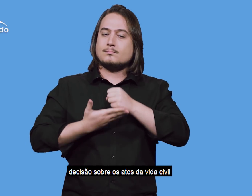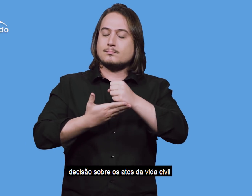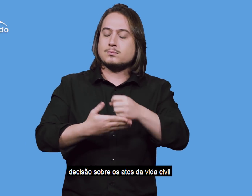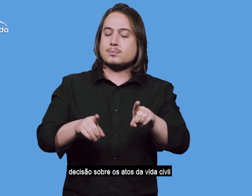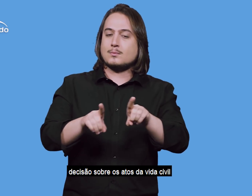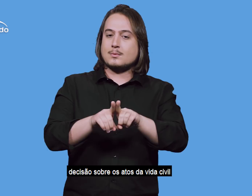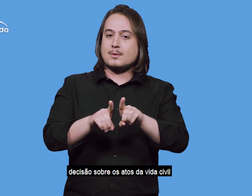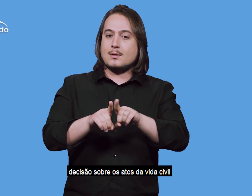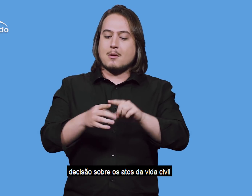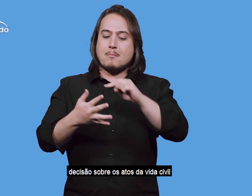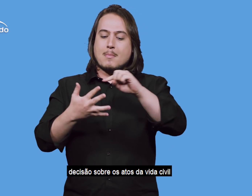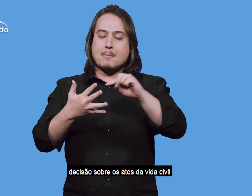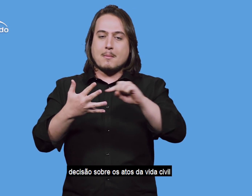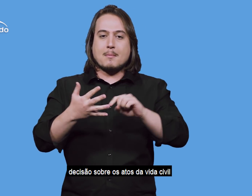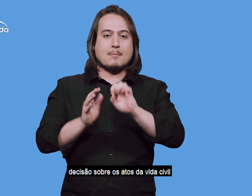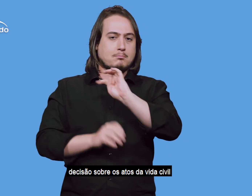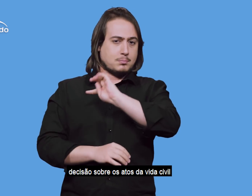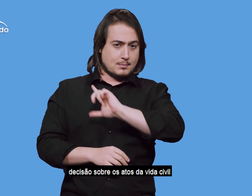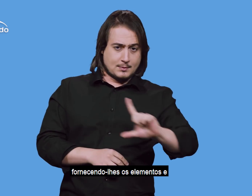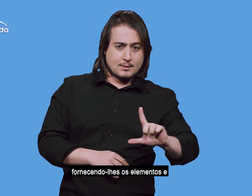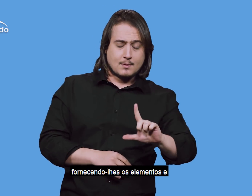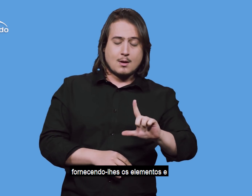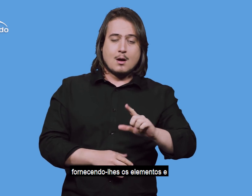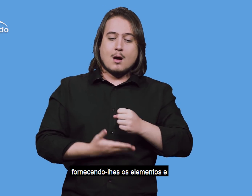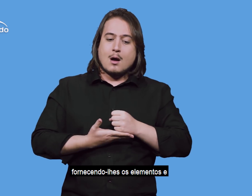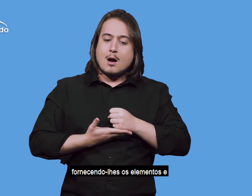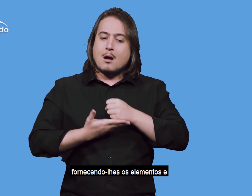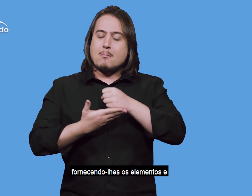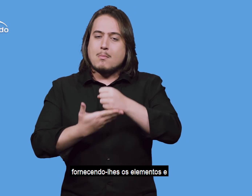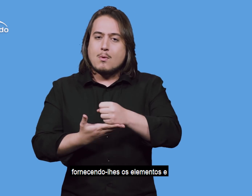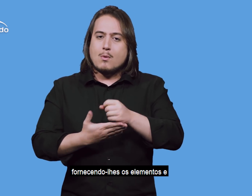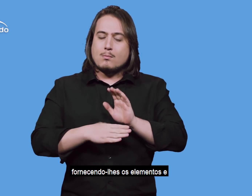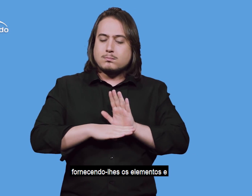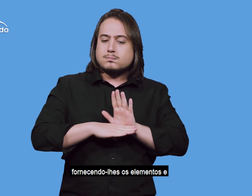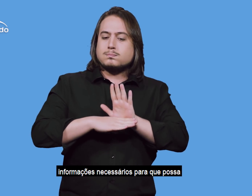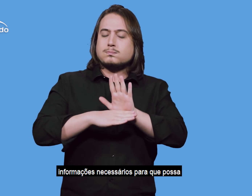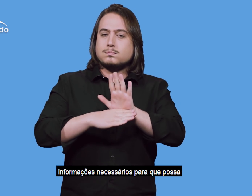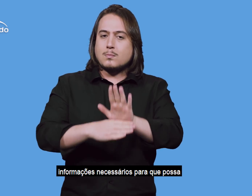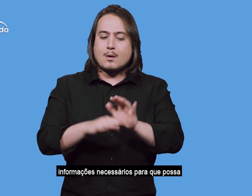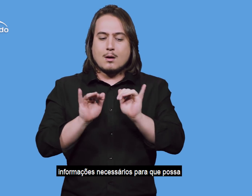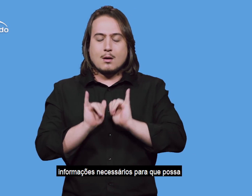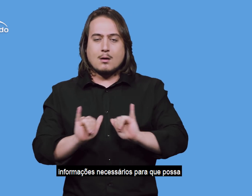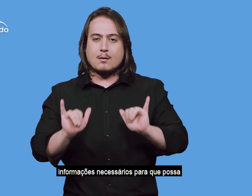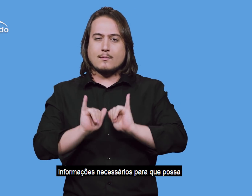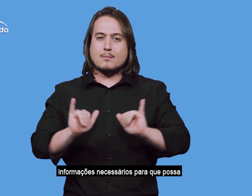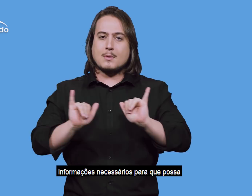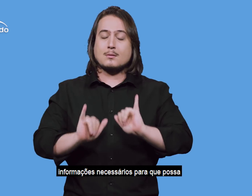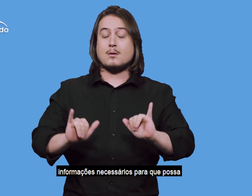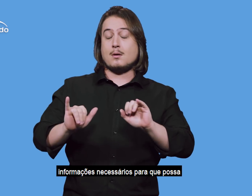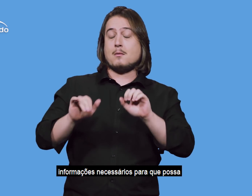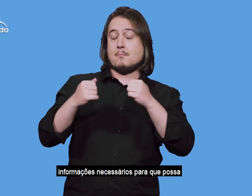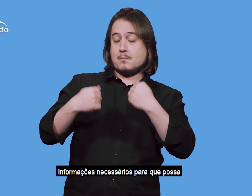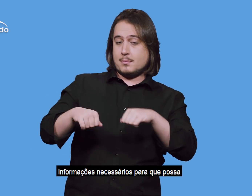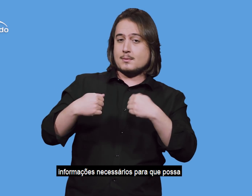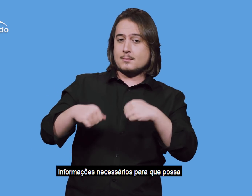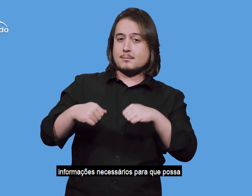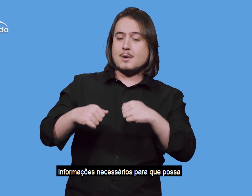atos da vida civil fornecendo-lhes os elementos e informações necessários para que possa exercer